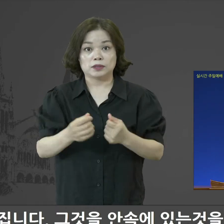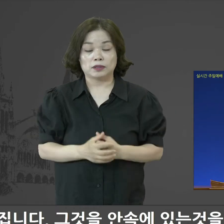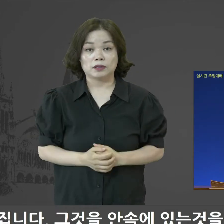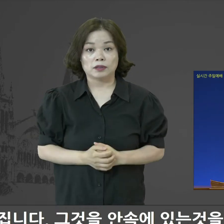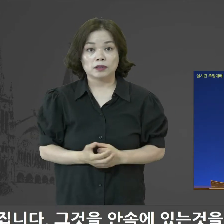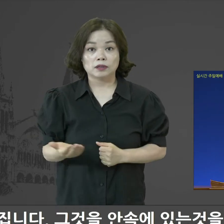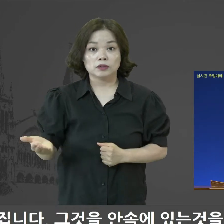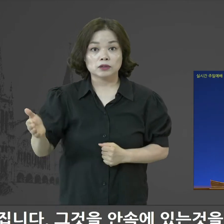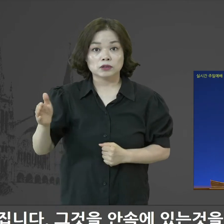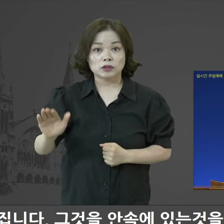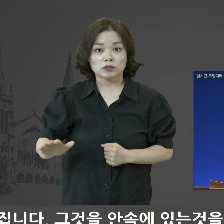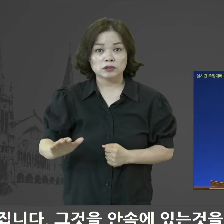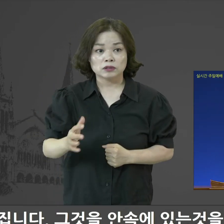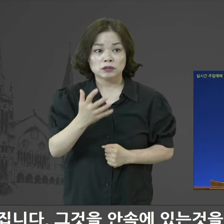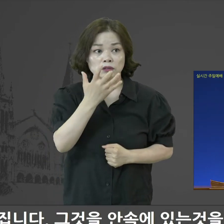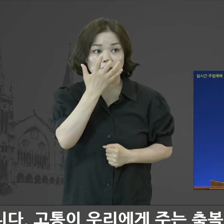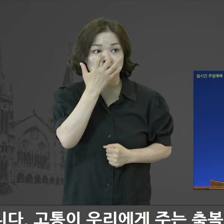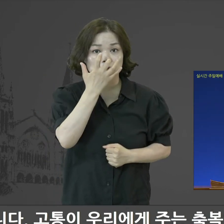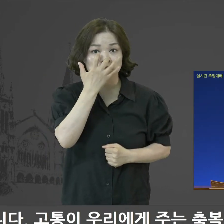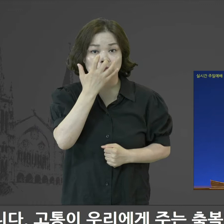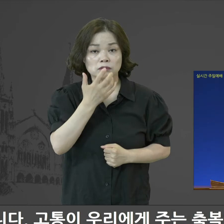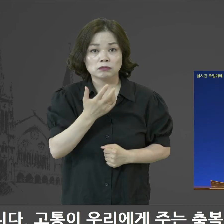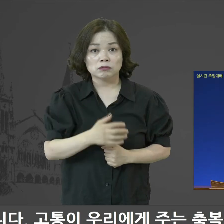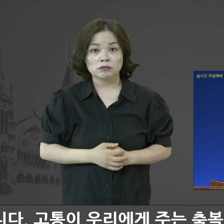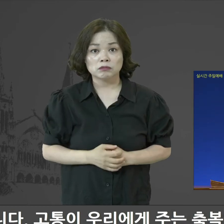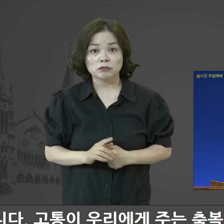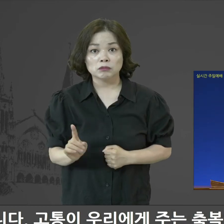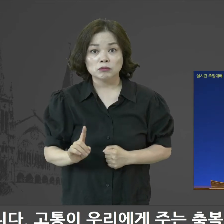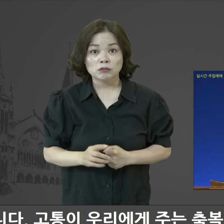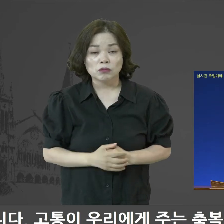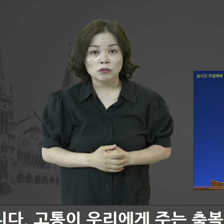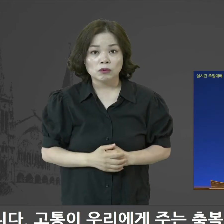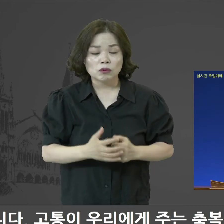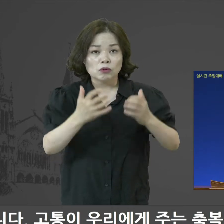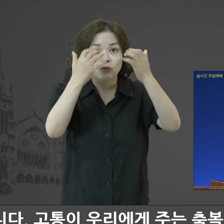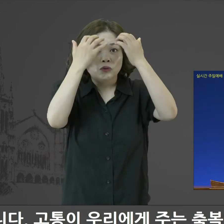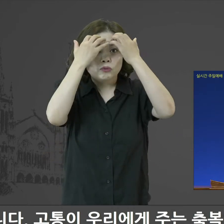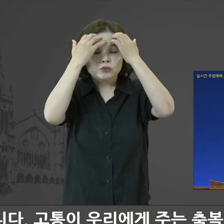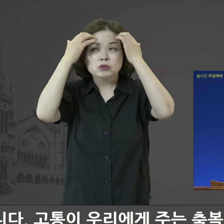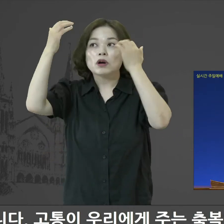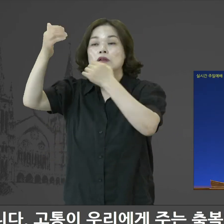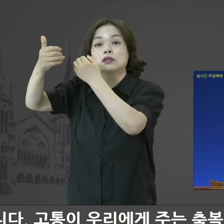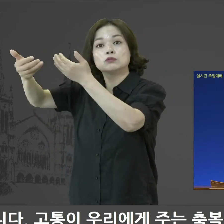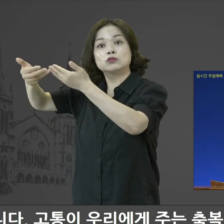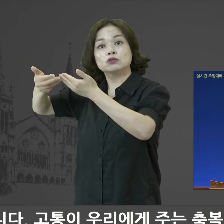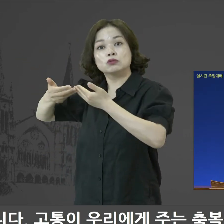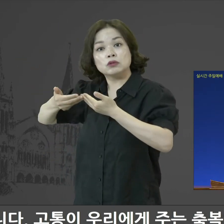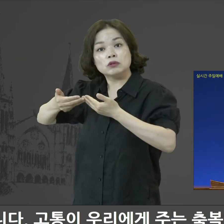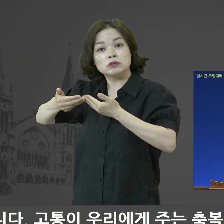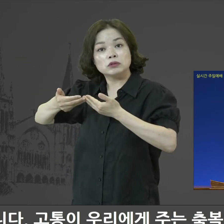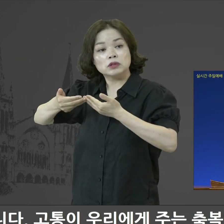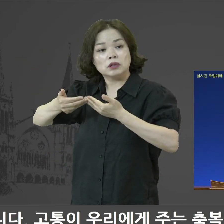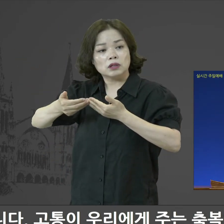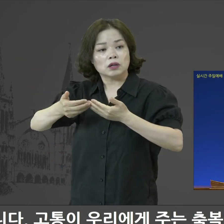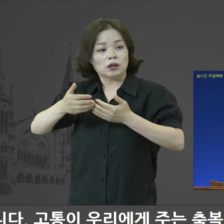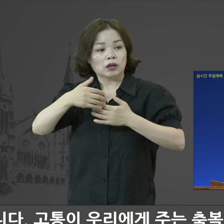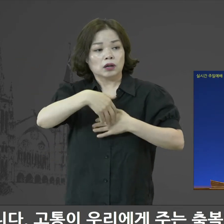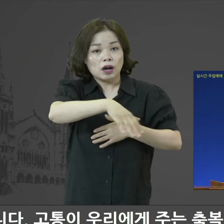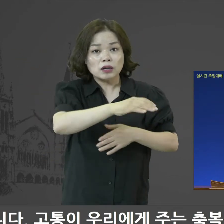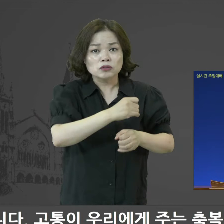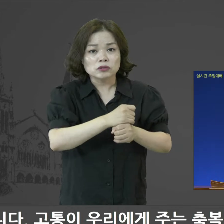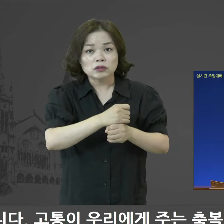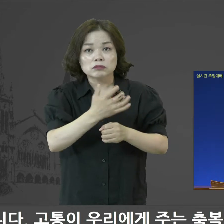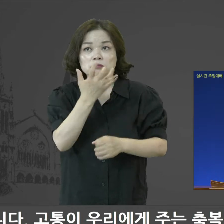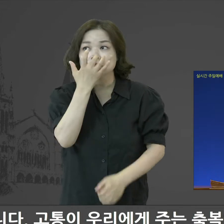근데 감각이 없는 자는 어떻게 돼요? 고통을 하나님이 주셔서 멀리하라고 하는데 못 알아들어.